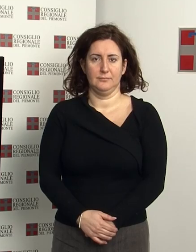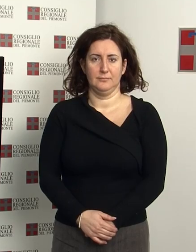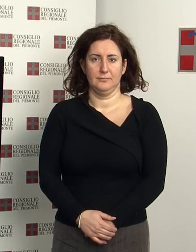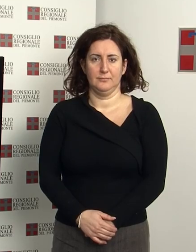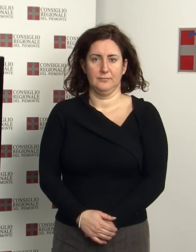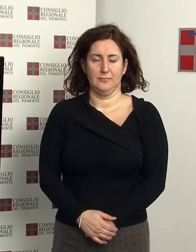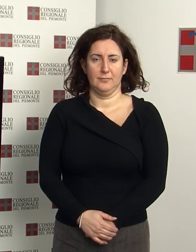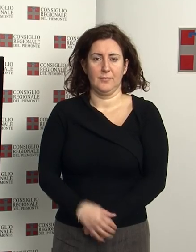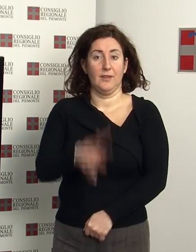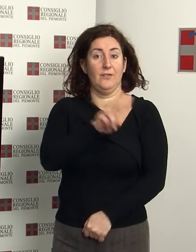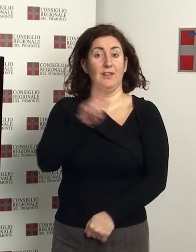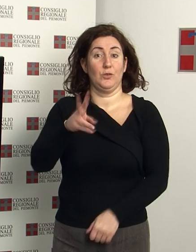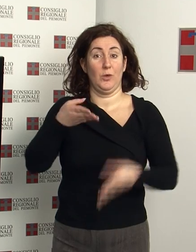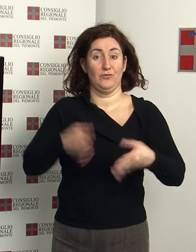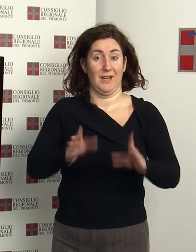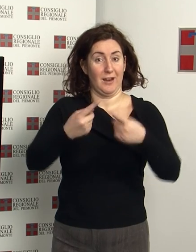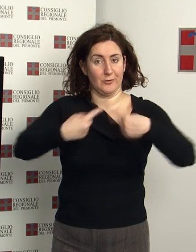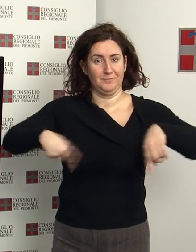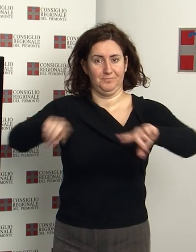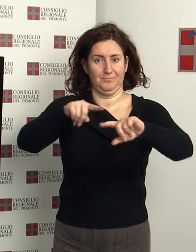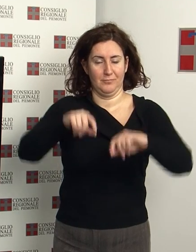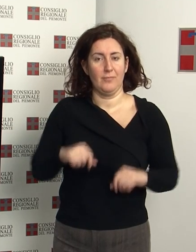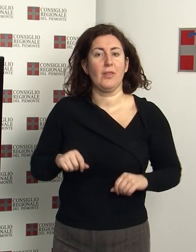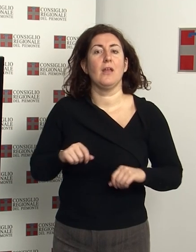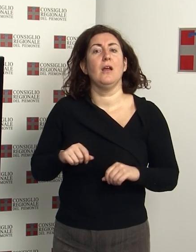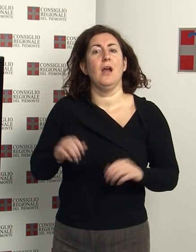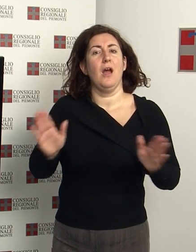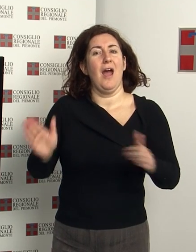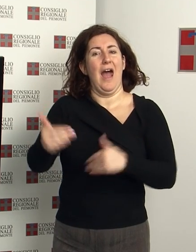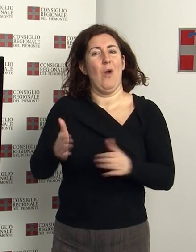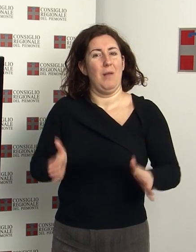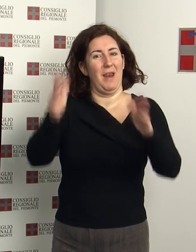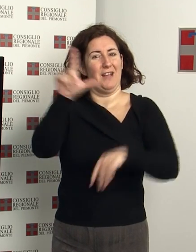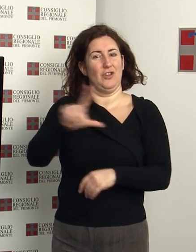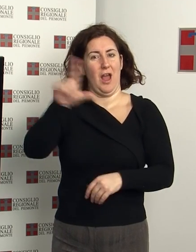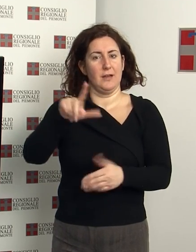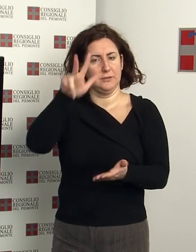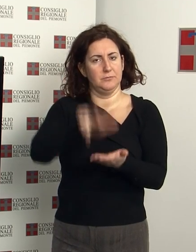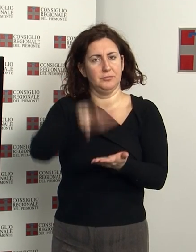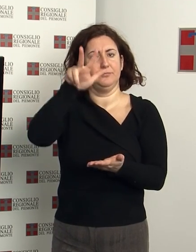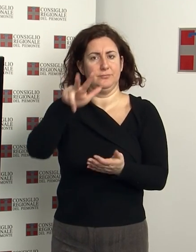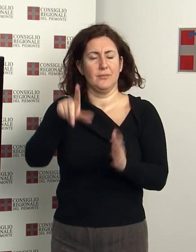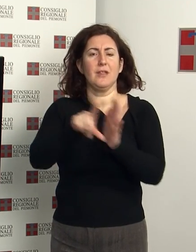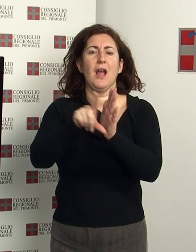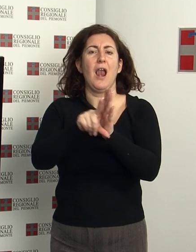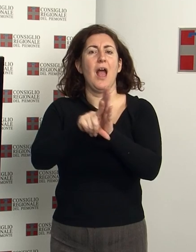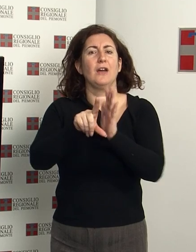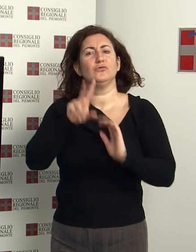seduta del 22 gennaio è stata approvata nell'aula di Palazzo Lascaris la legge che istituisce la nascita di un nuovo comune a